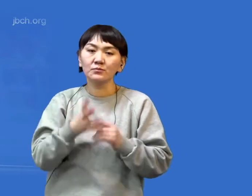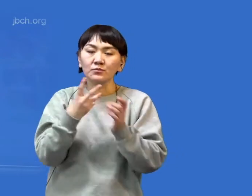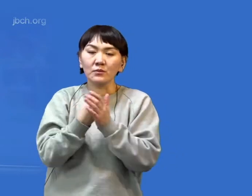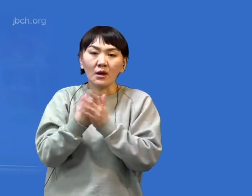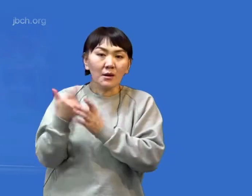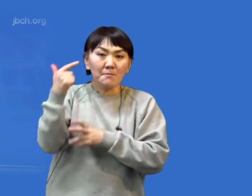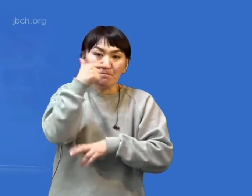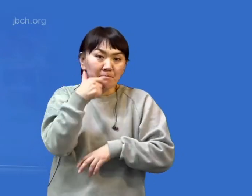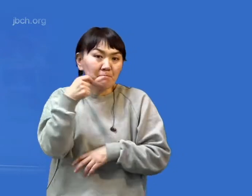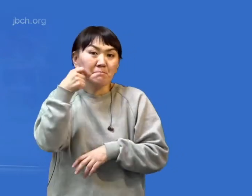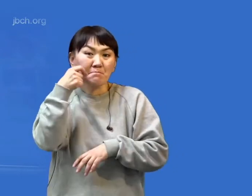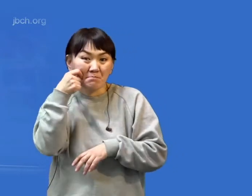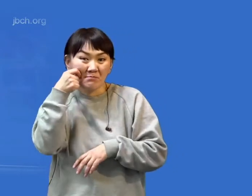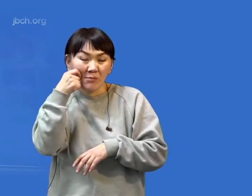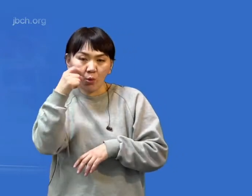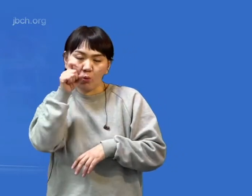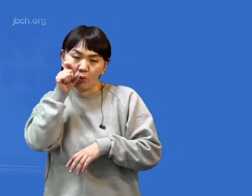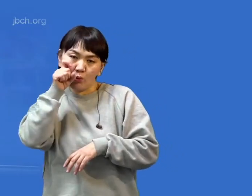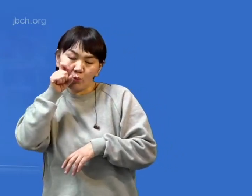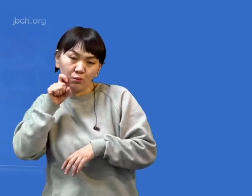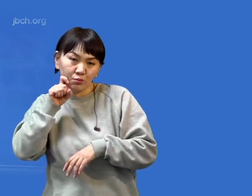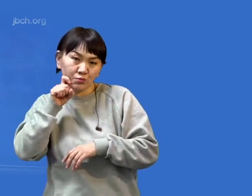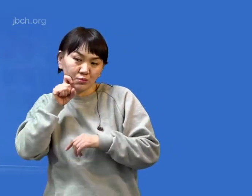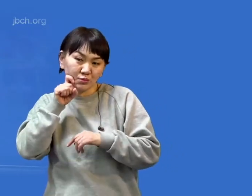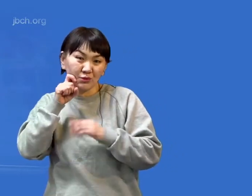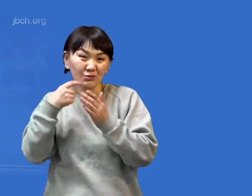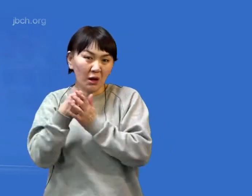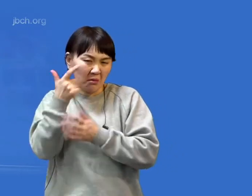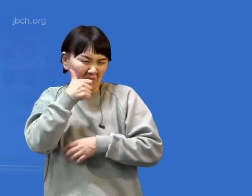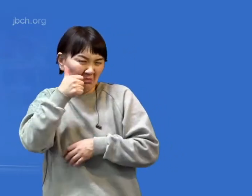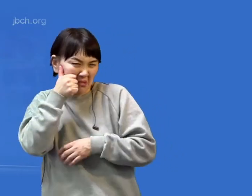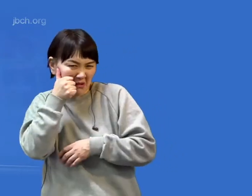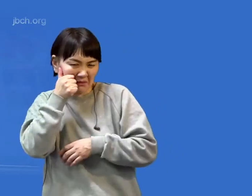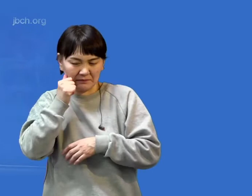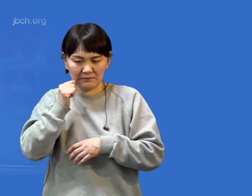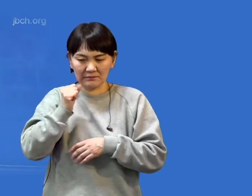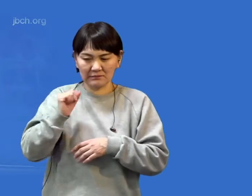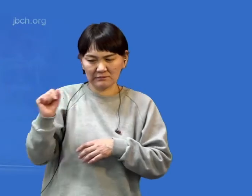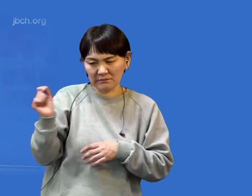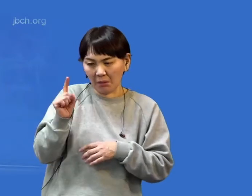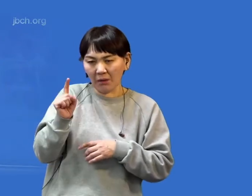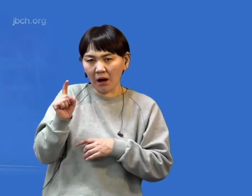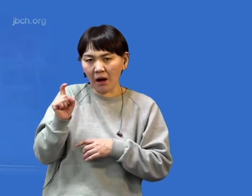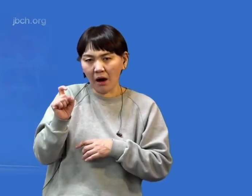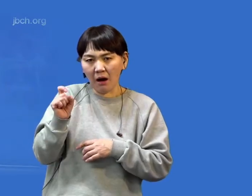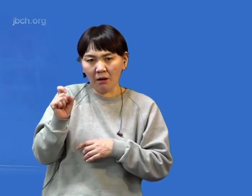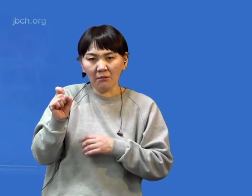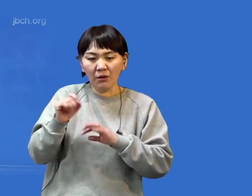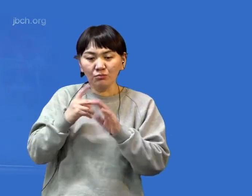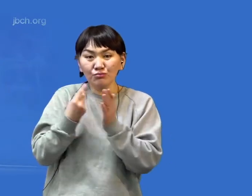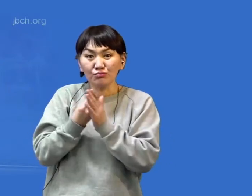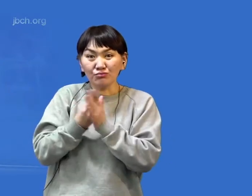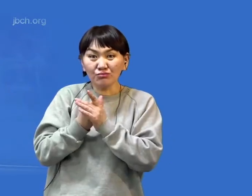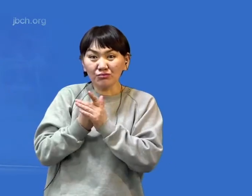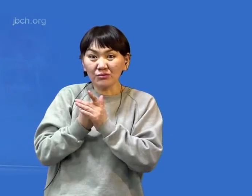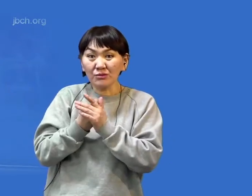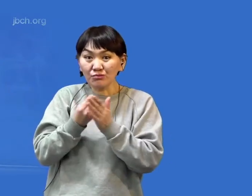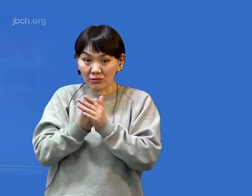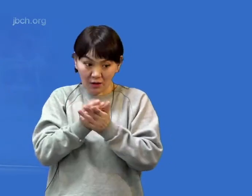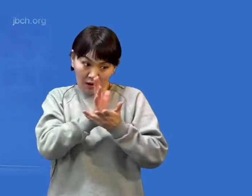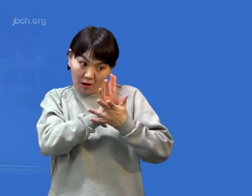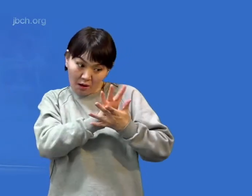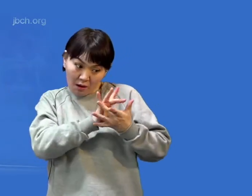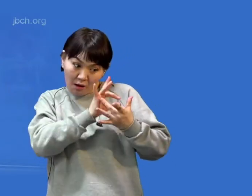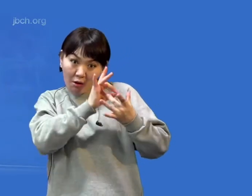хүсэл махуудын тэр завхарсан зан чанарыг дагаад амьдрахгүй байхаар тусалдаг байх